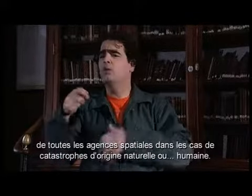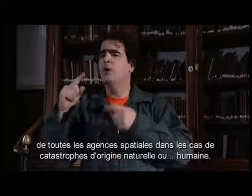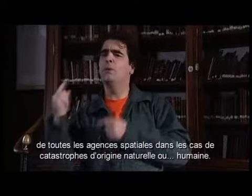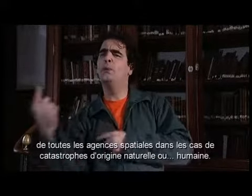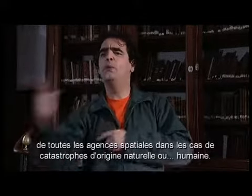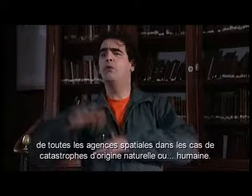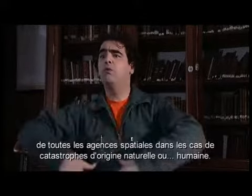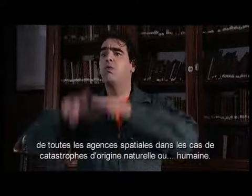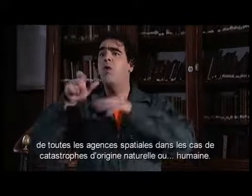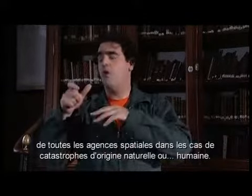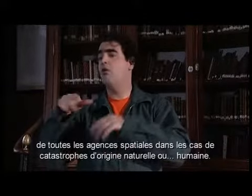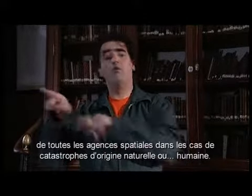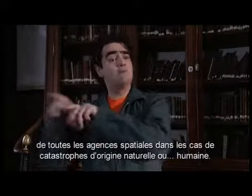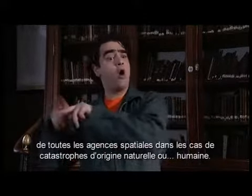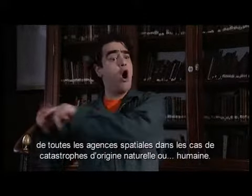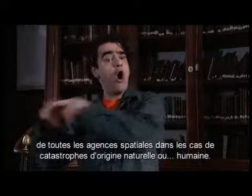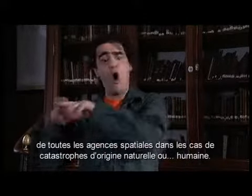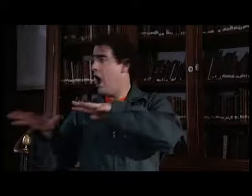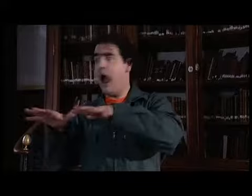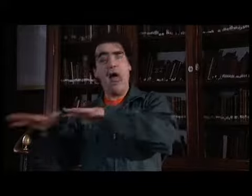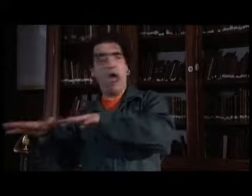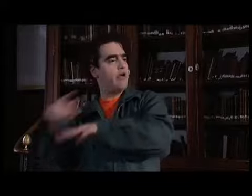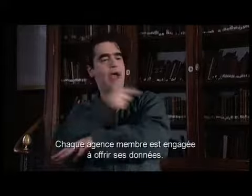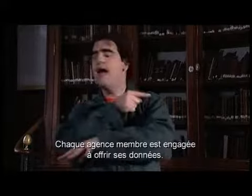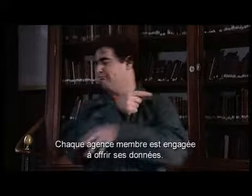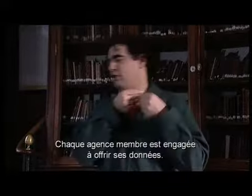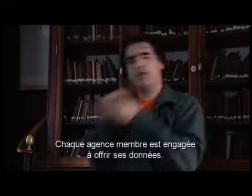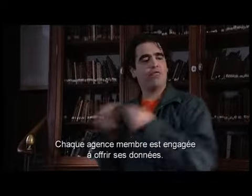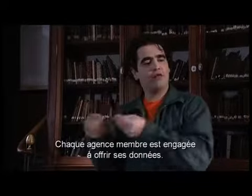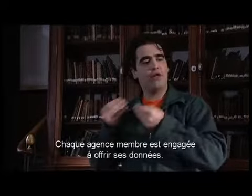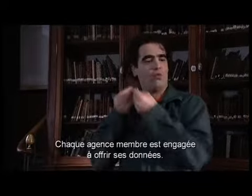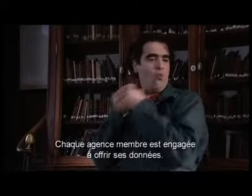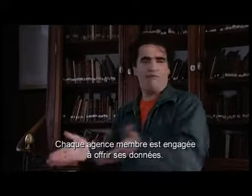naturelle ou humaine. Chaque agence membre est engagée à offrir ses données.